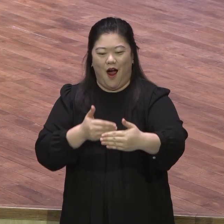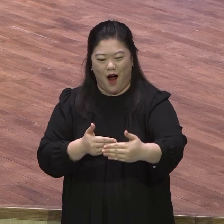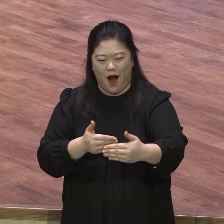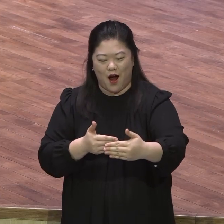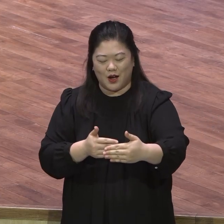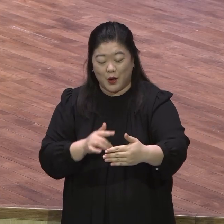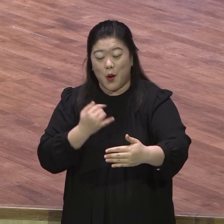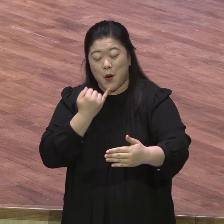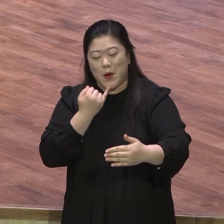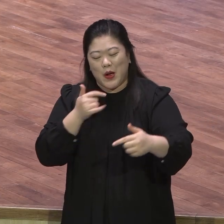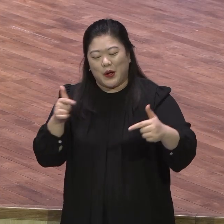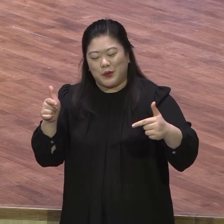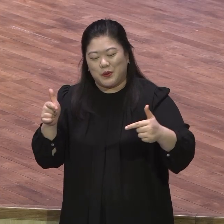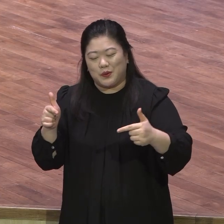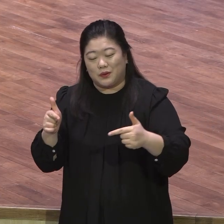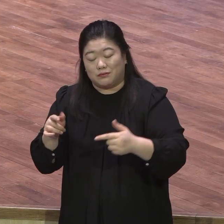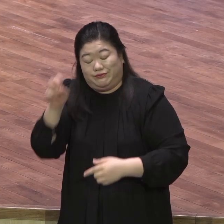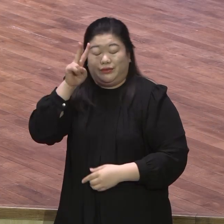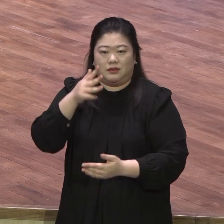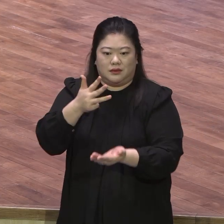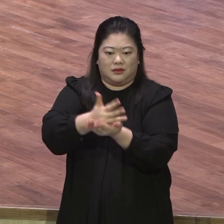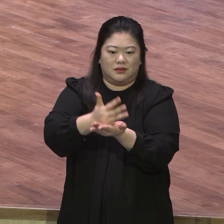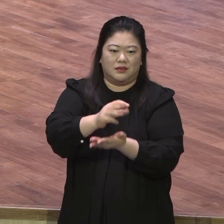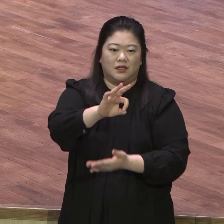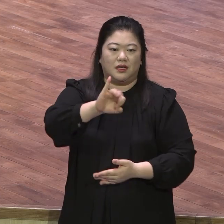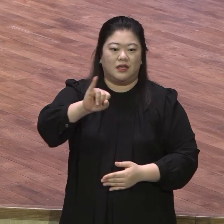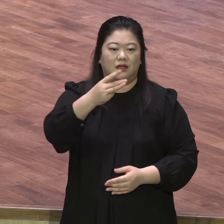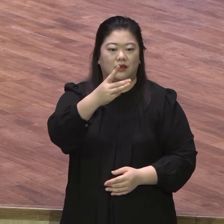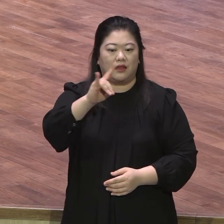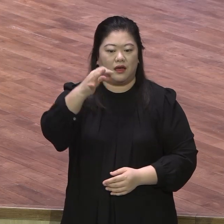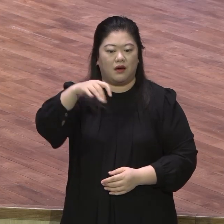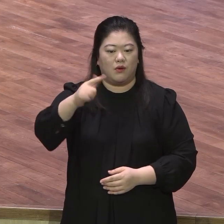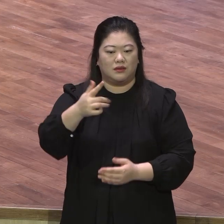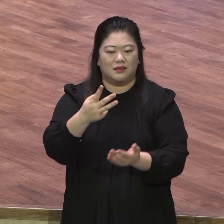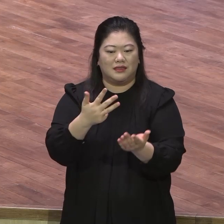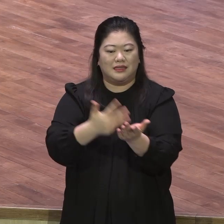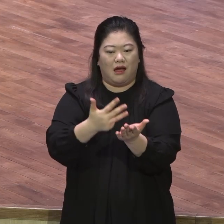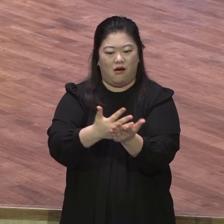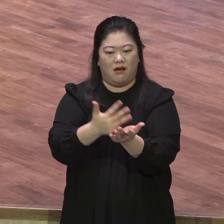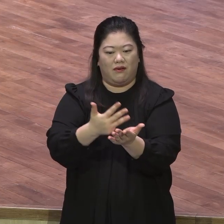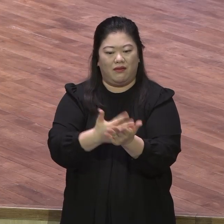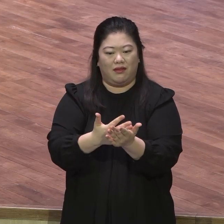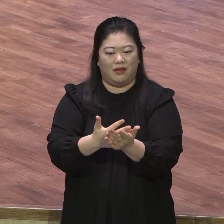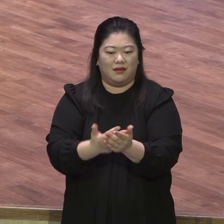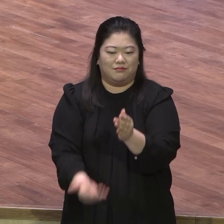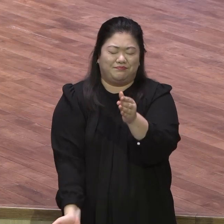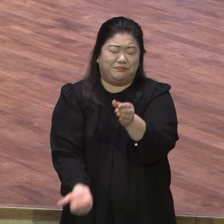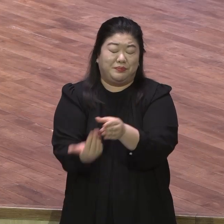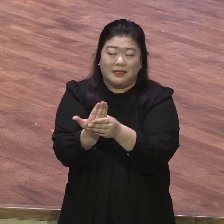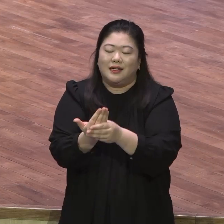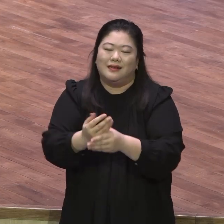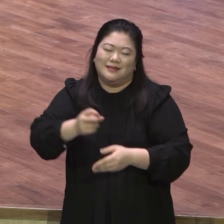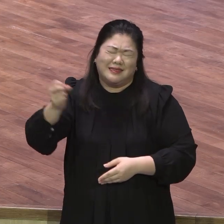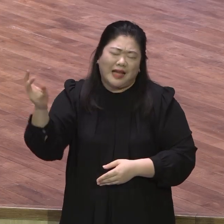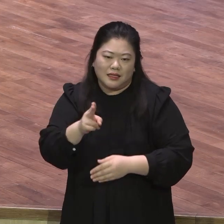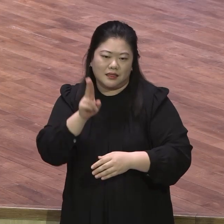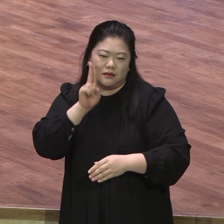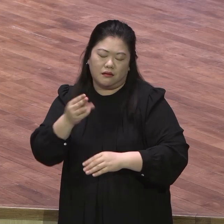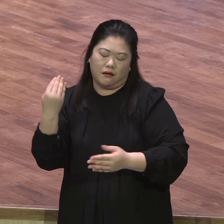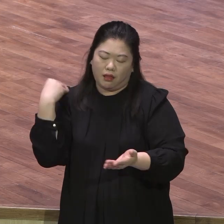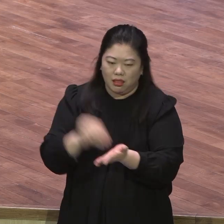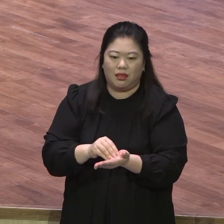찾아왔습니다. 사실 이 거리두기 이 말은 이 표현은